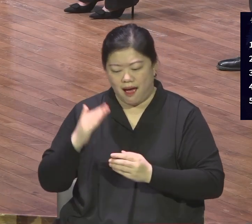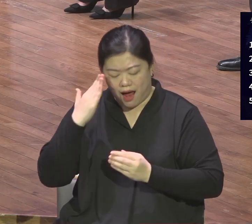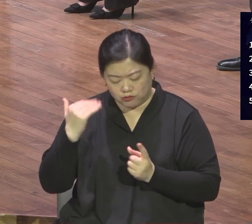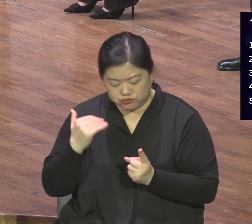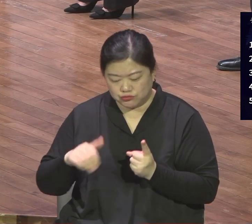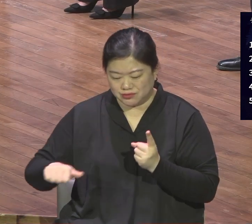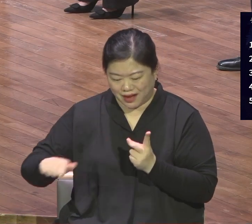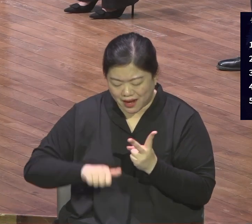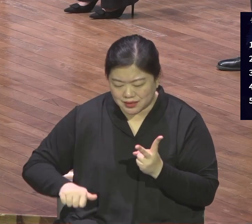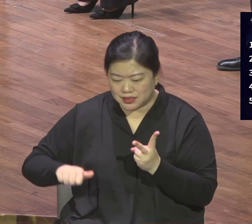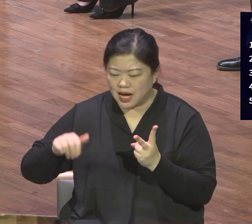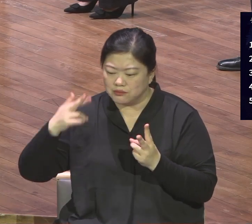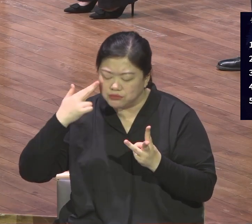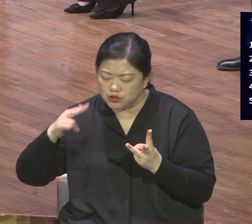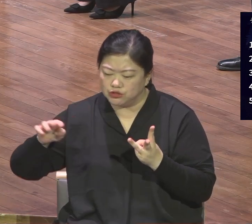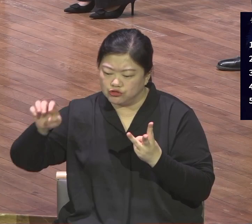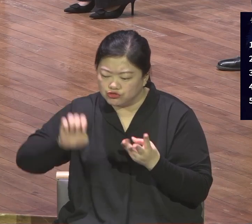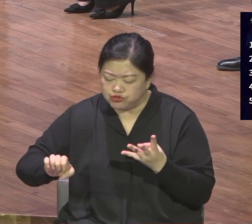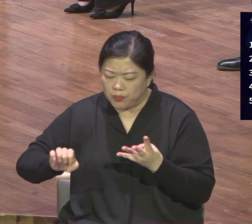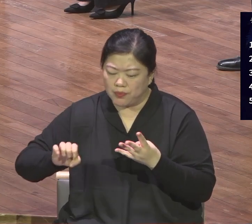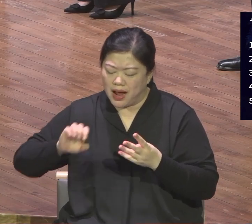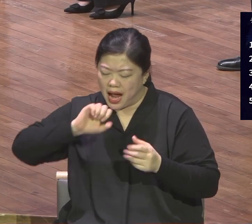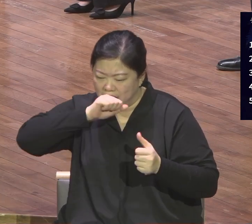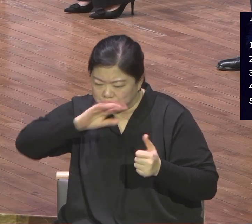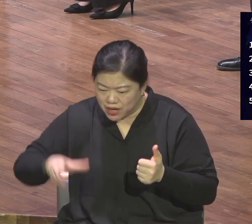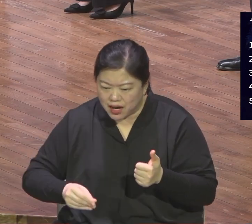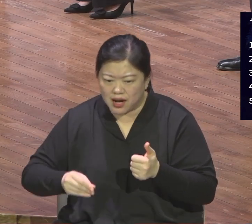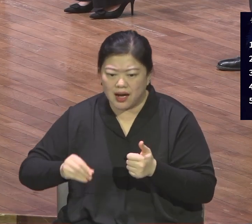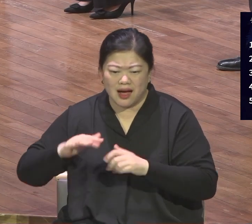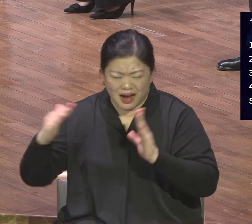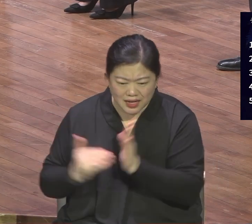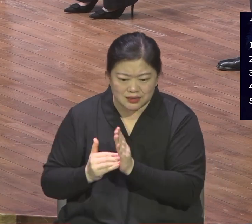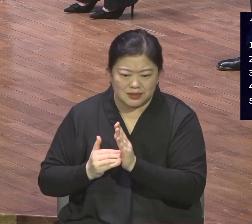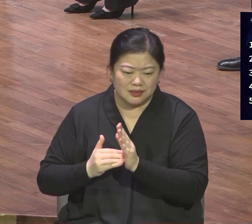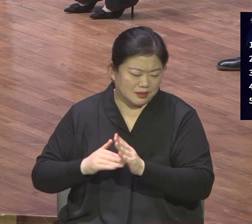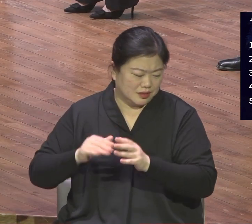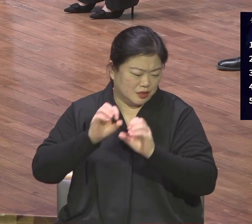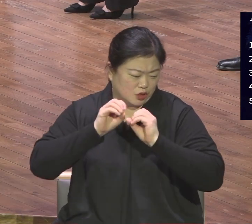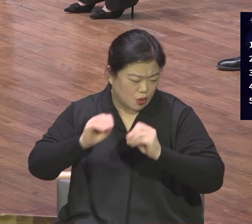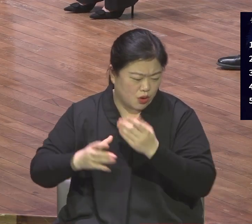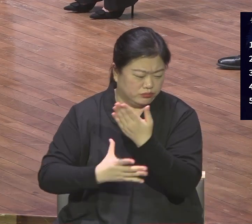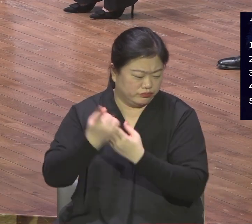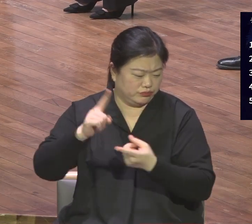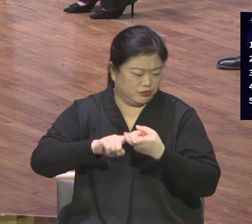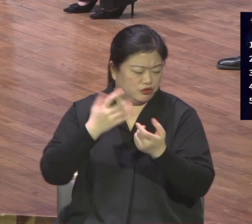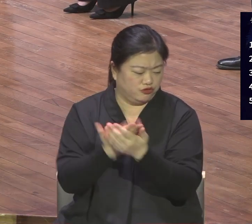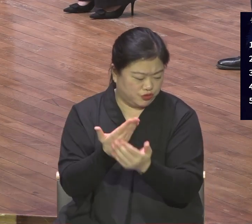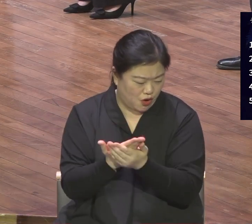말씀, 기도, 선교로 원네스 되게 하여 주시옵소서. 함께 기도하며 나아가겠습니다.